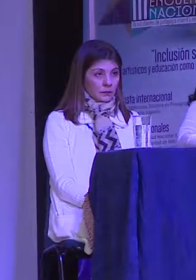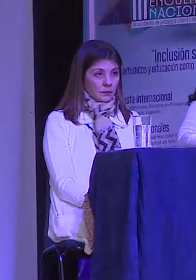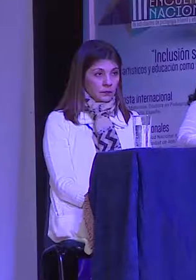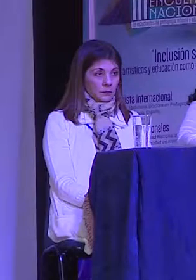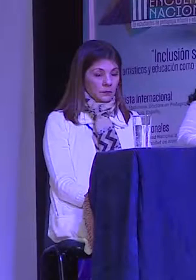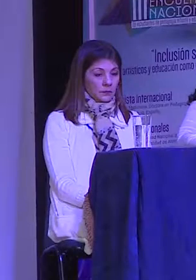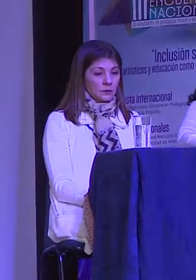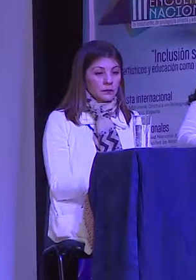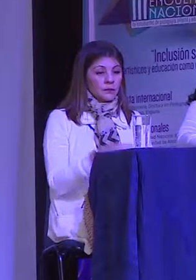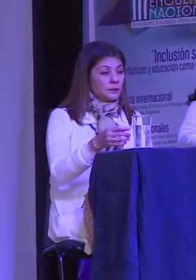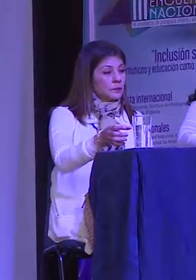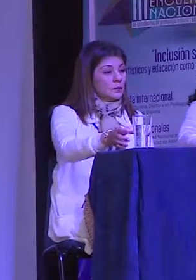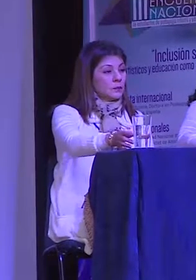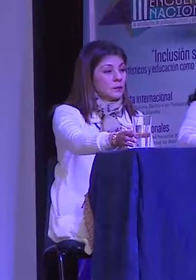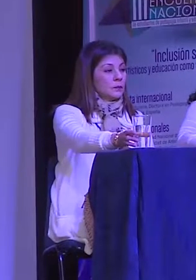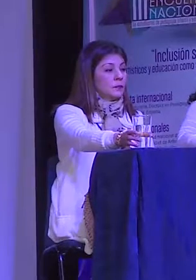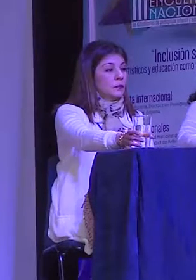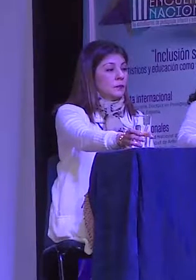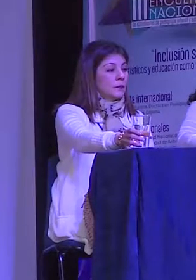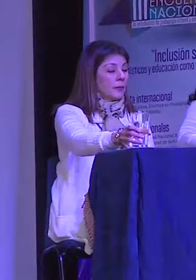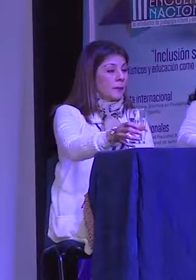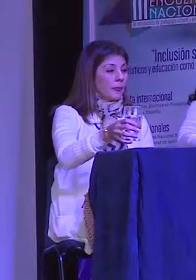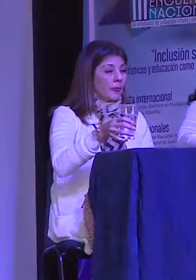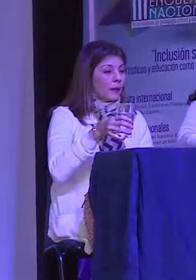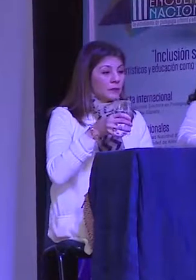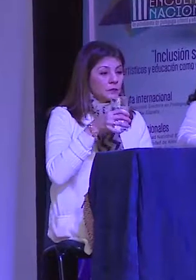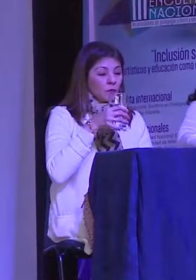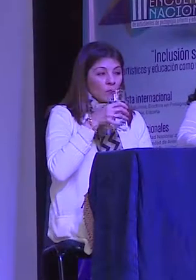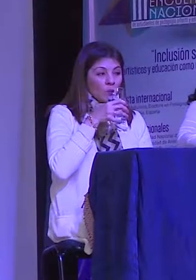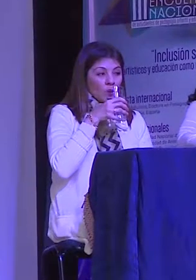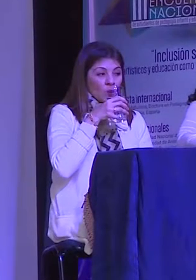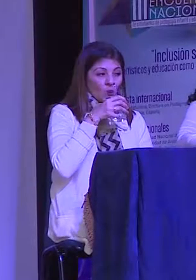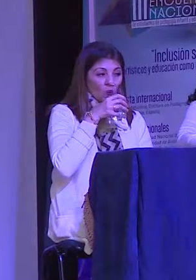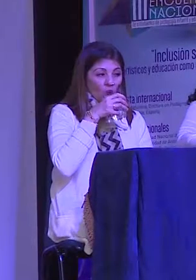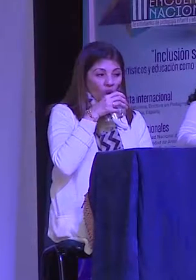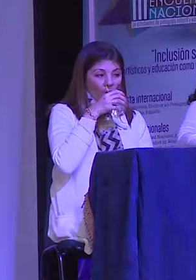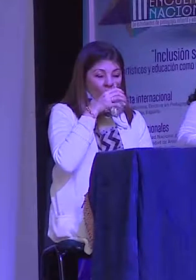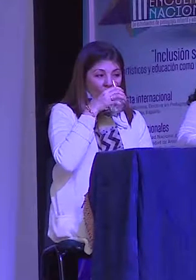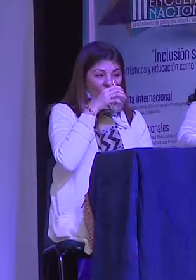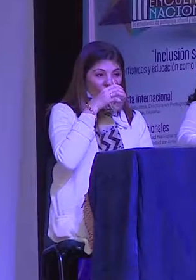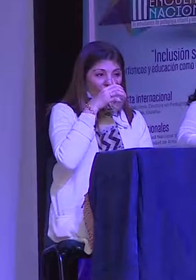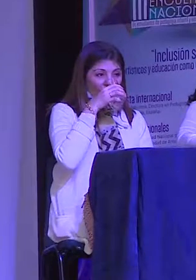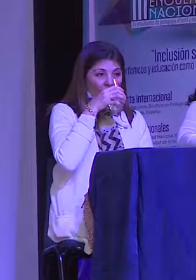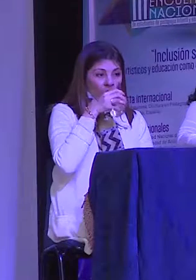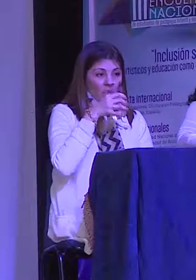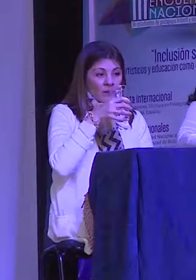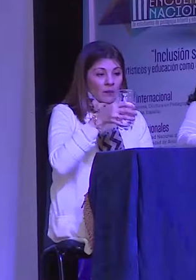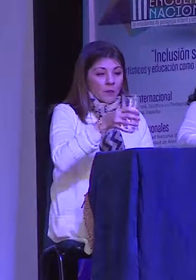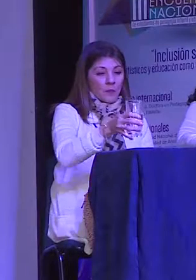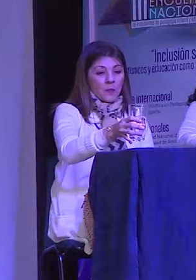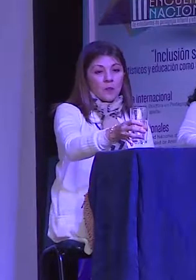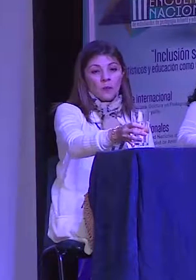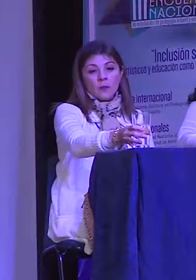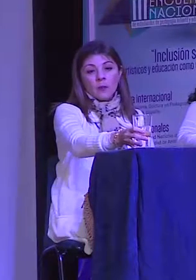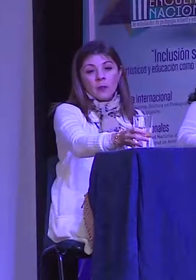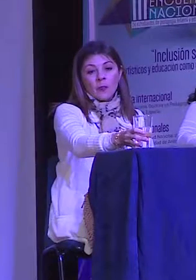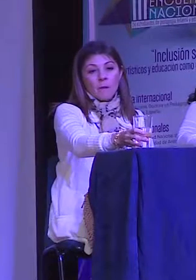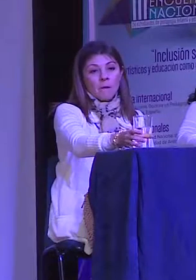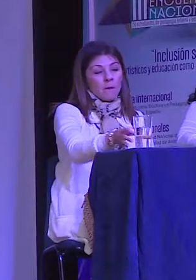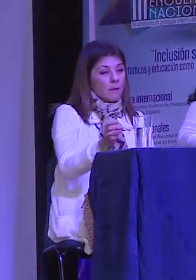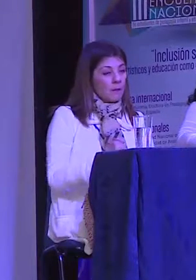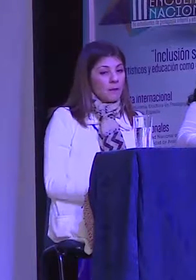una dinámica colaborativa y deliberativa, sostuvo un proceso de organización que merece hoy nuestro aplauso